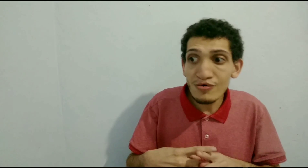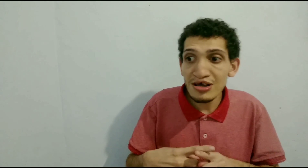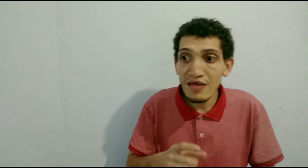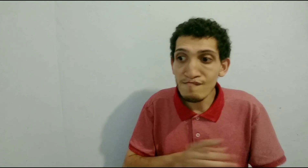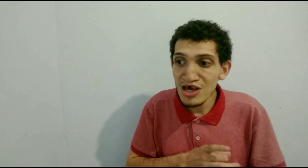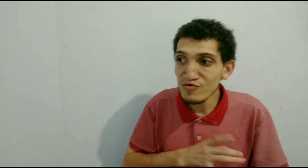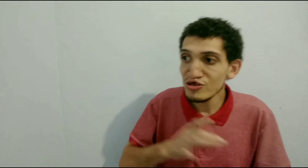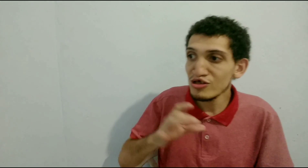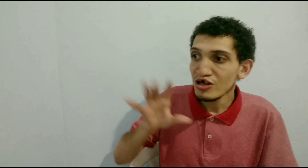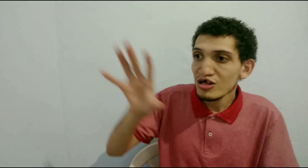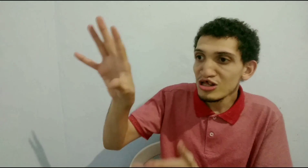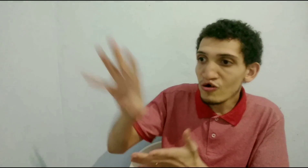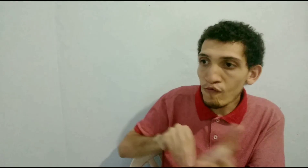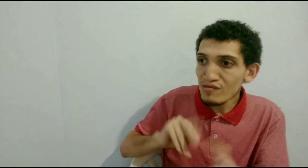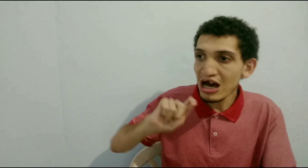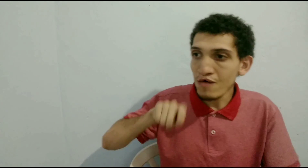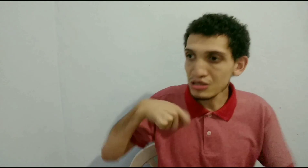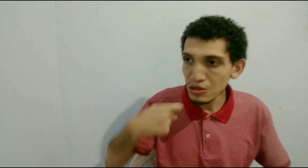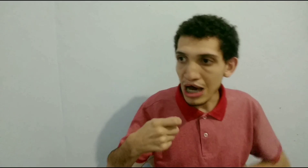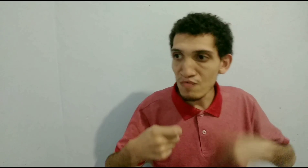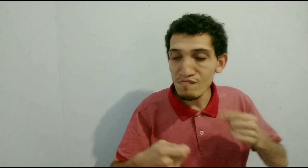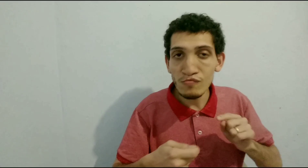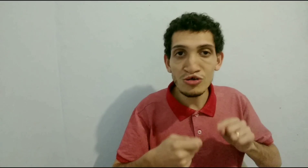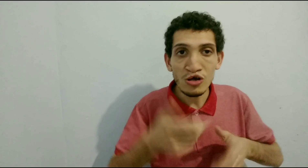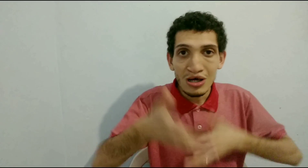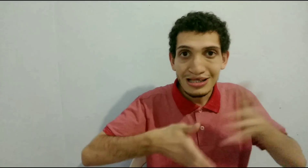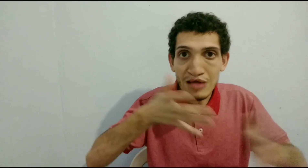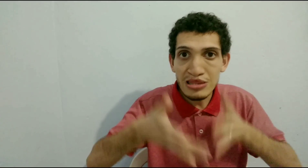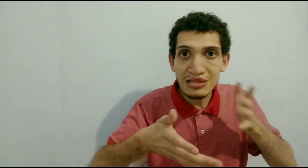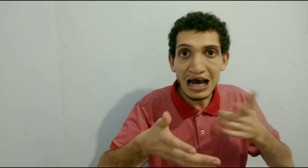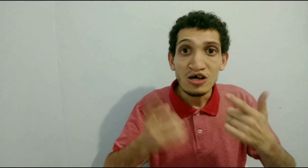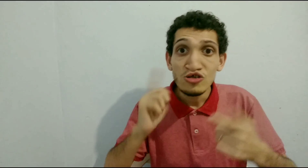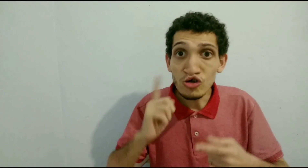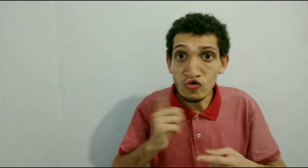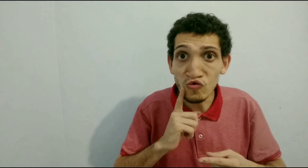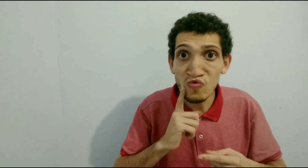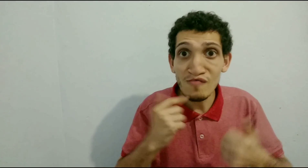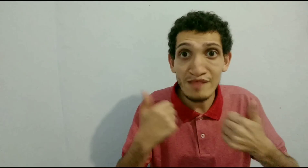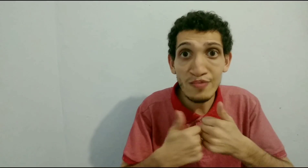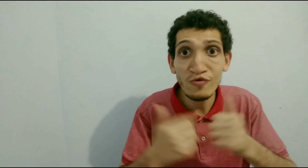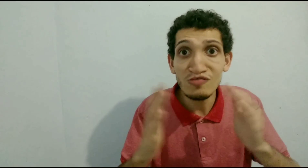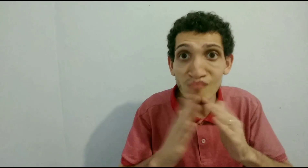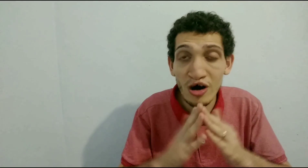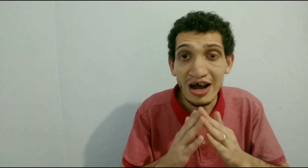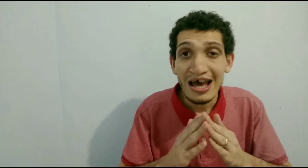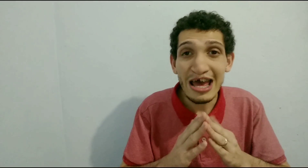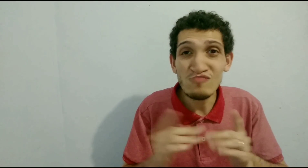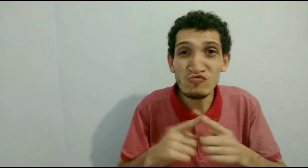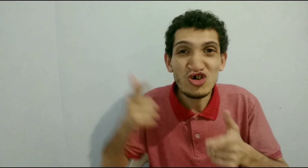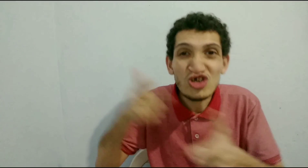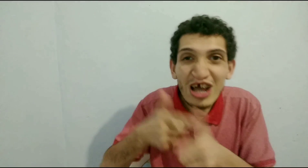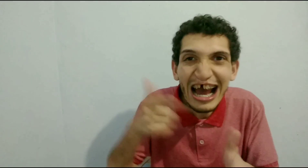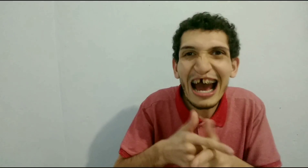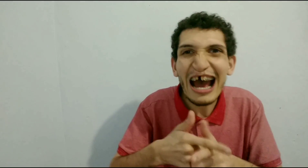porque tem medo de, copiar o sinal, depois, sinalizar, e surdo, perto onde mora, é que, por trilhar,